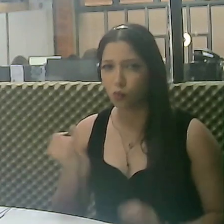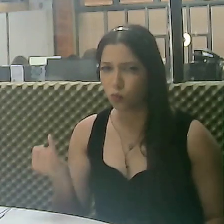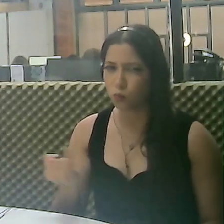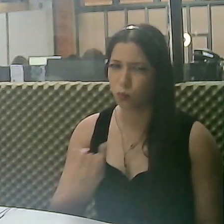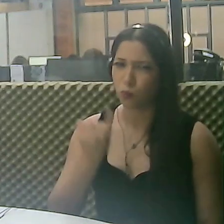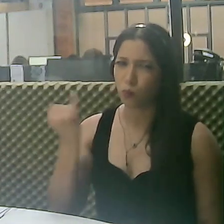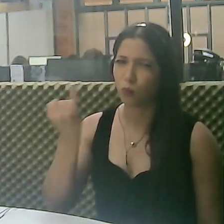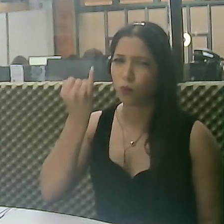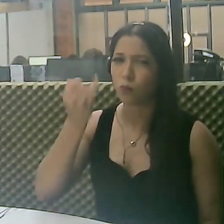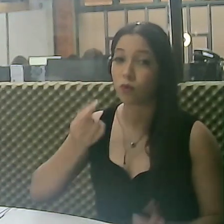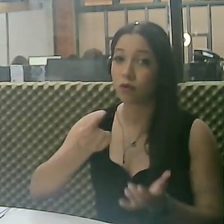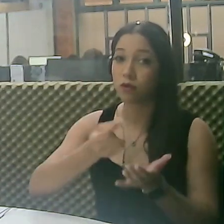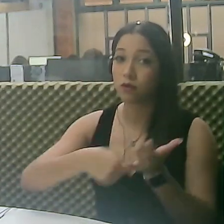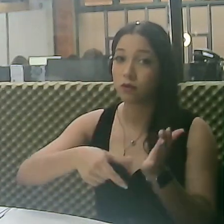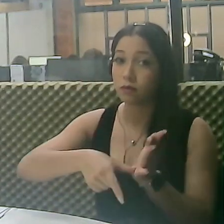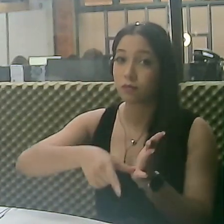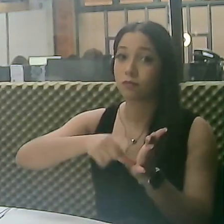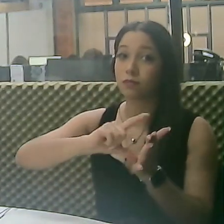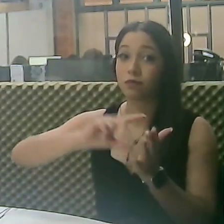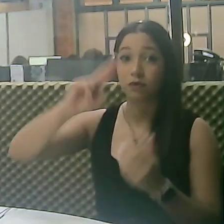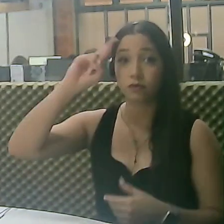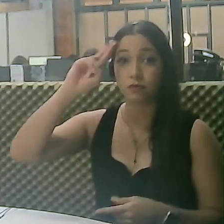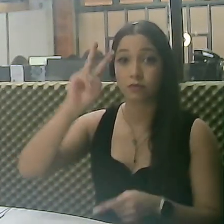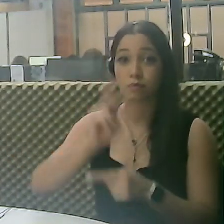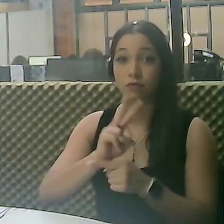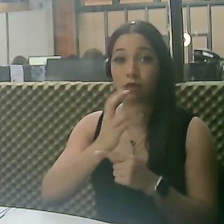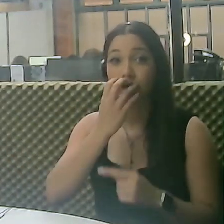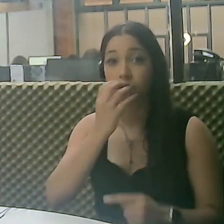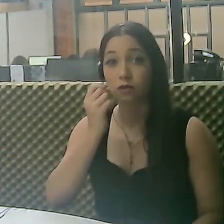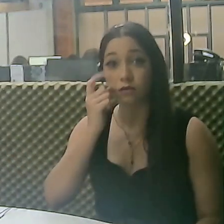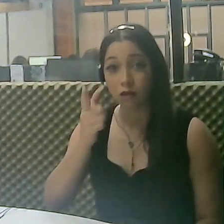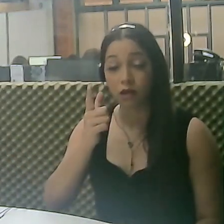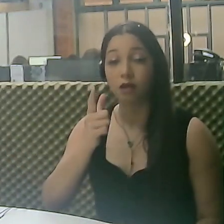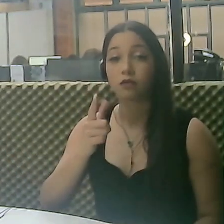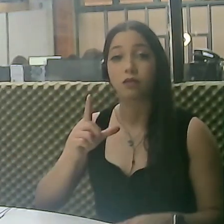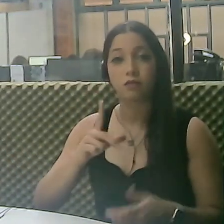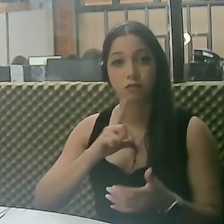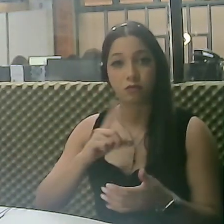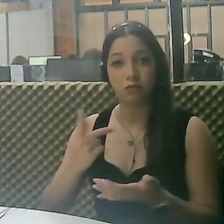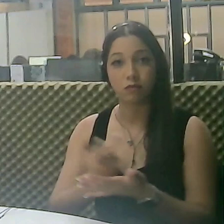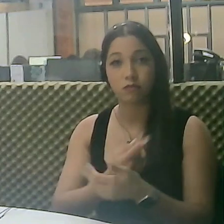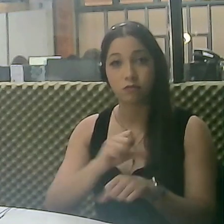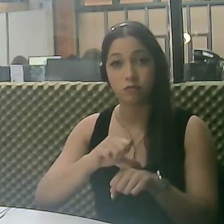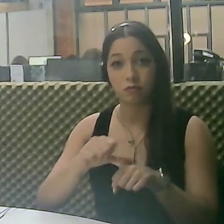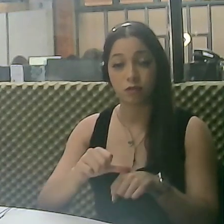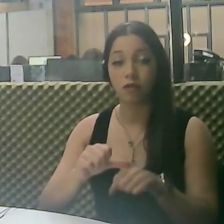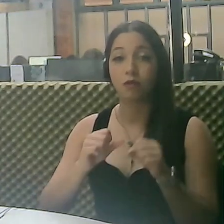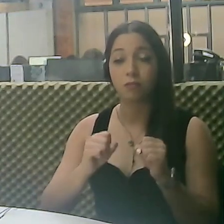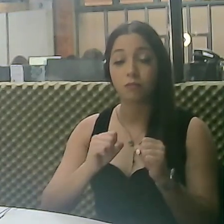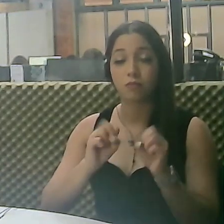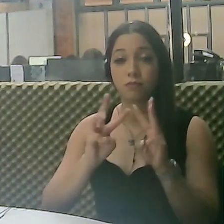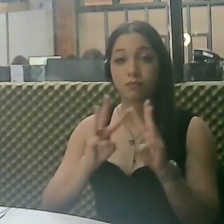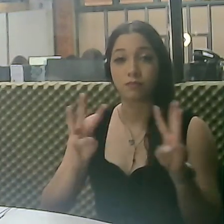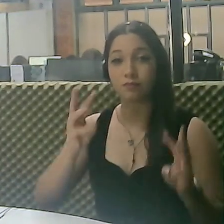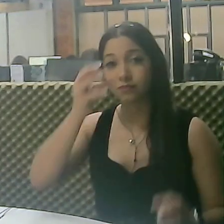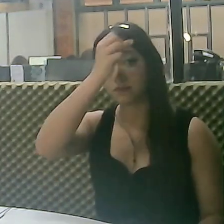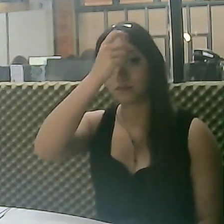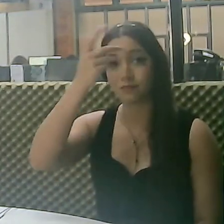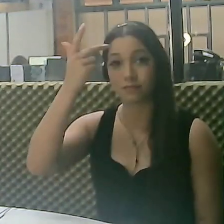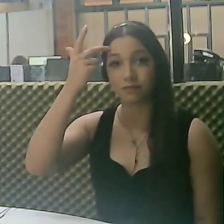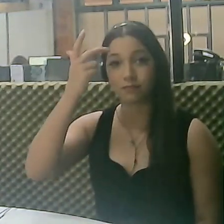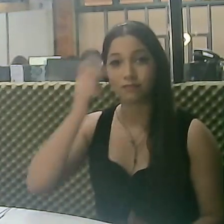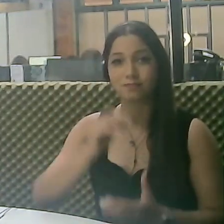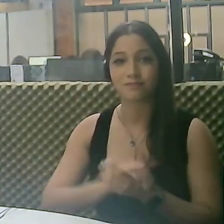o cadastro prévio realizado pelo tutor do animal para a realização do procedimento, que pode ser realizado pelo portal da Prefeitura.